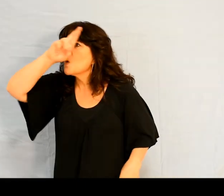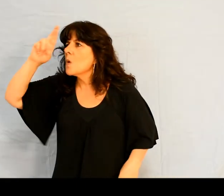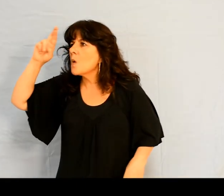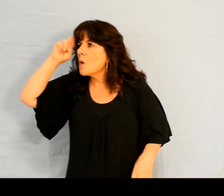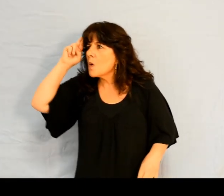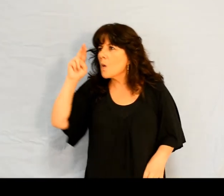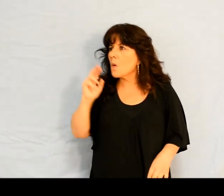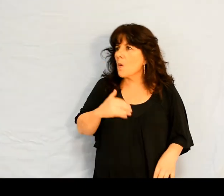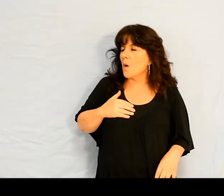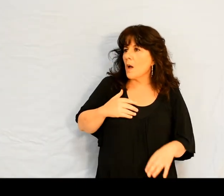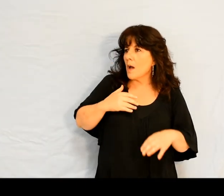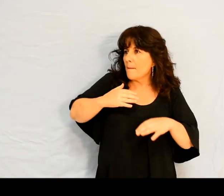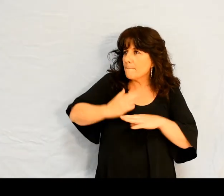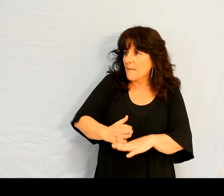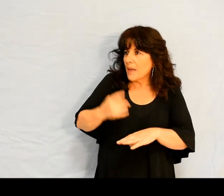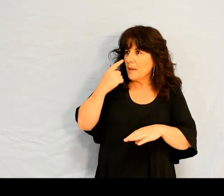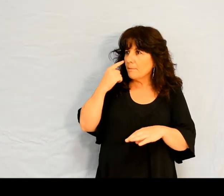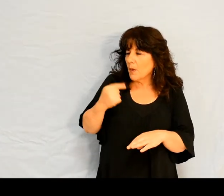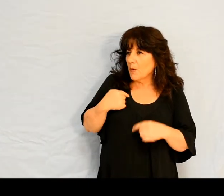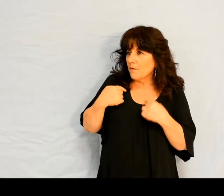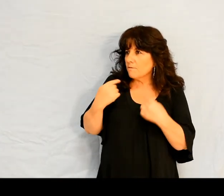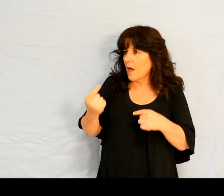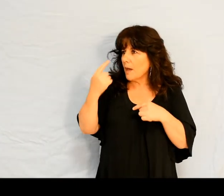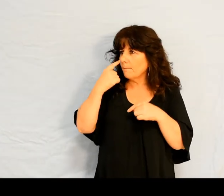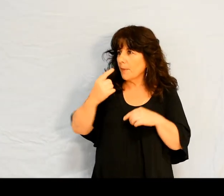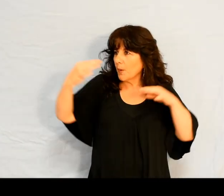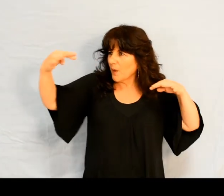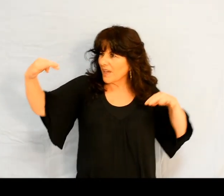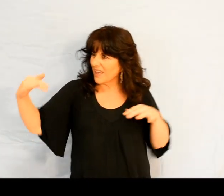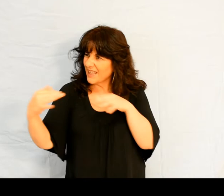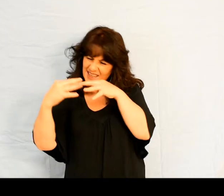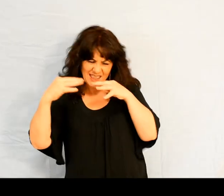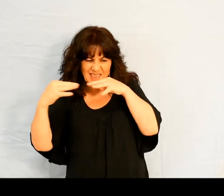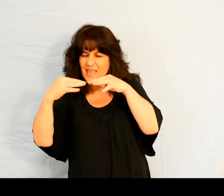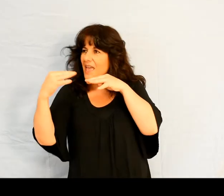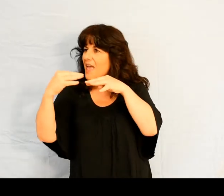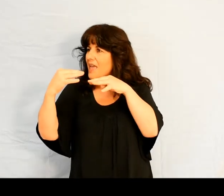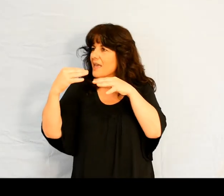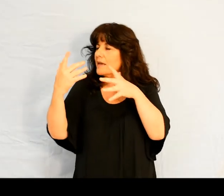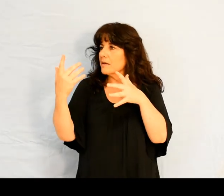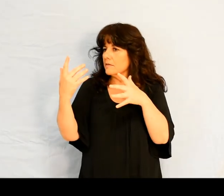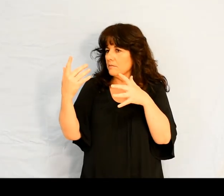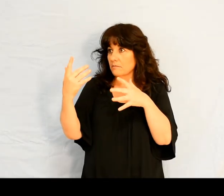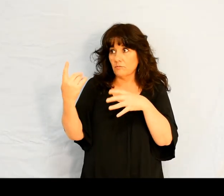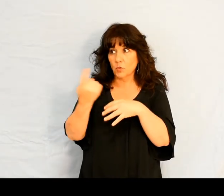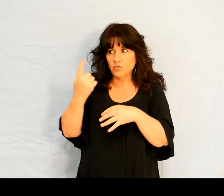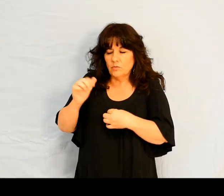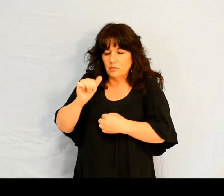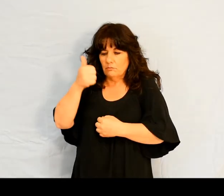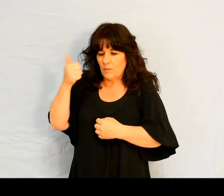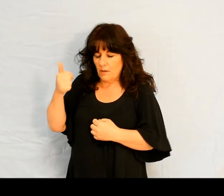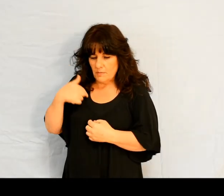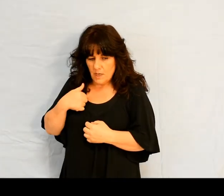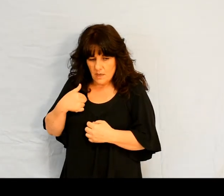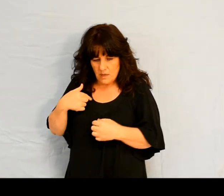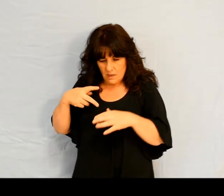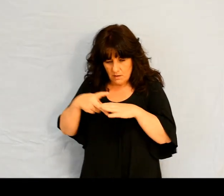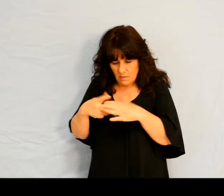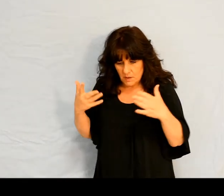pas par s'asseoir pour voir s'il peut, avec 10 000 hommes, affronter l'autre qui marche contre